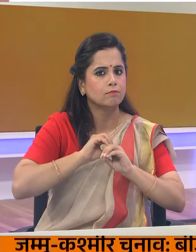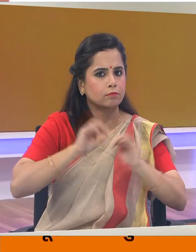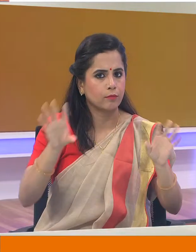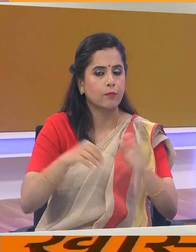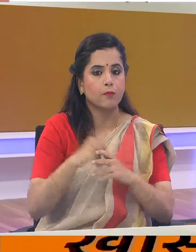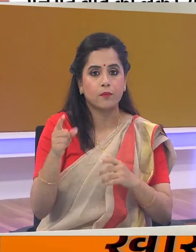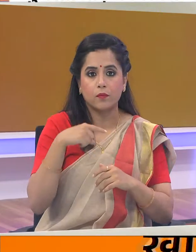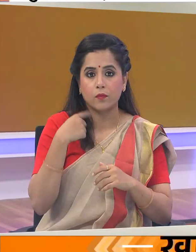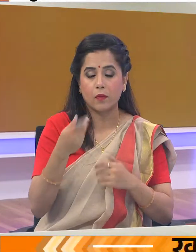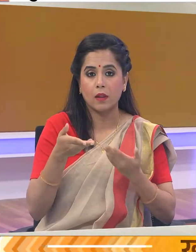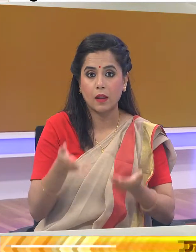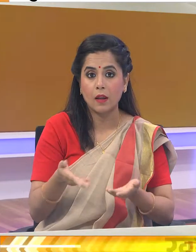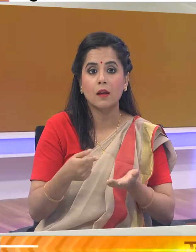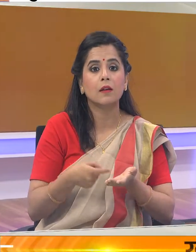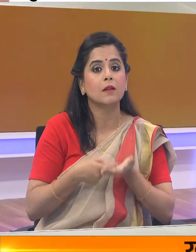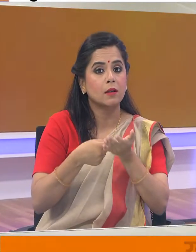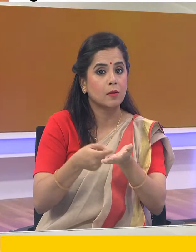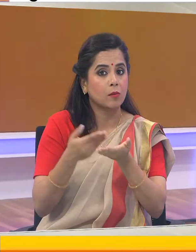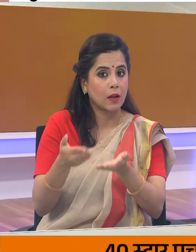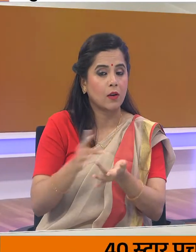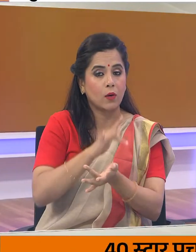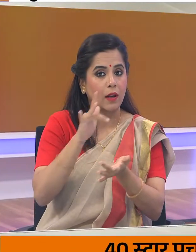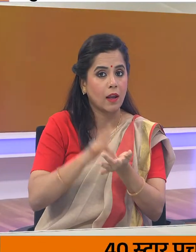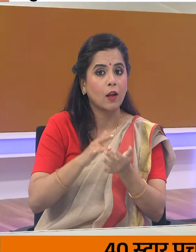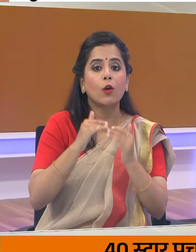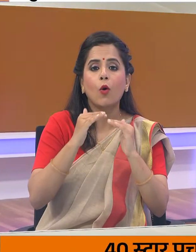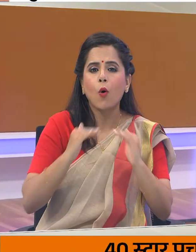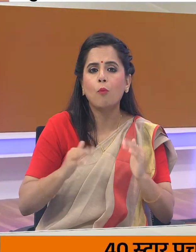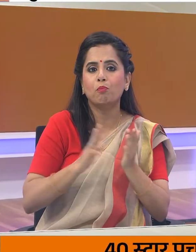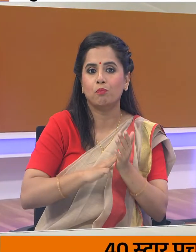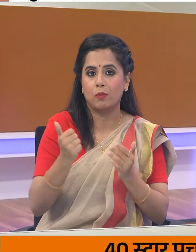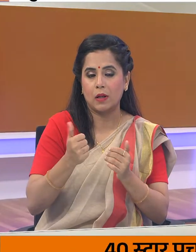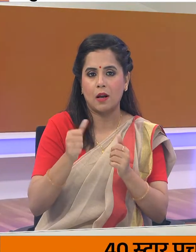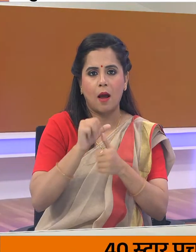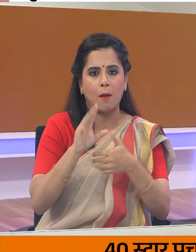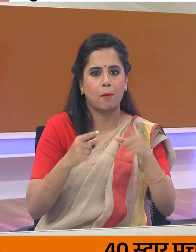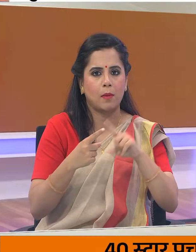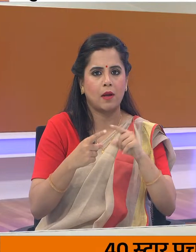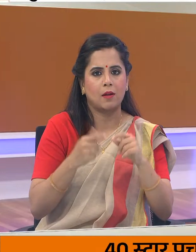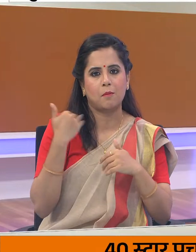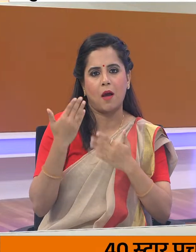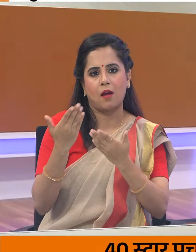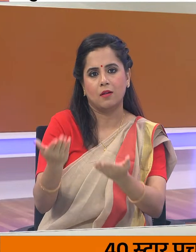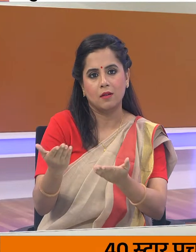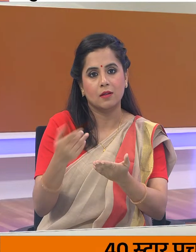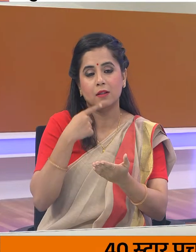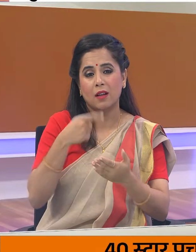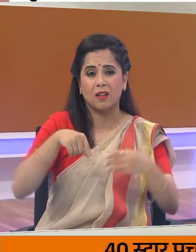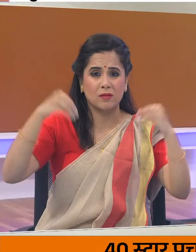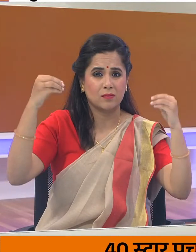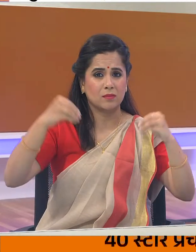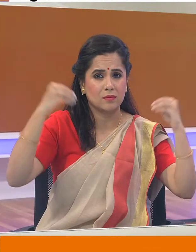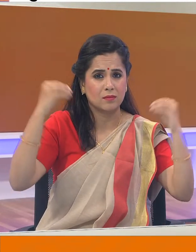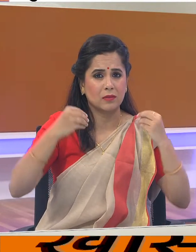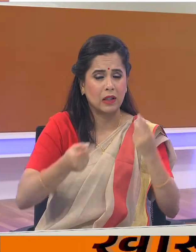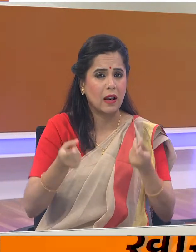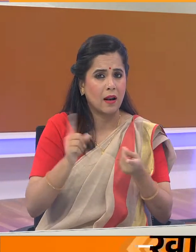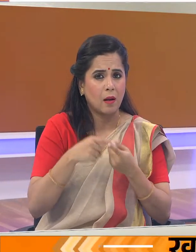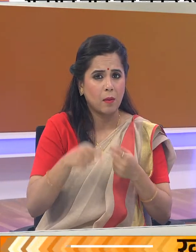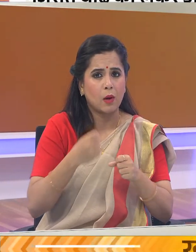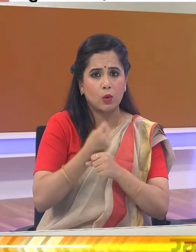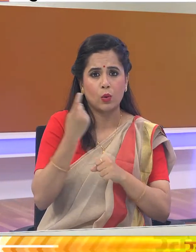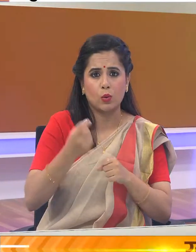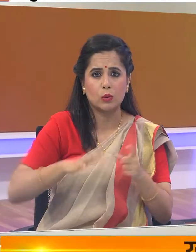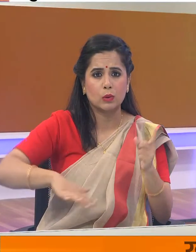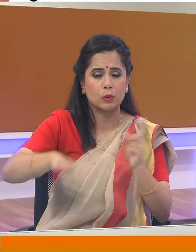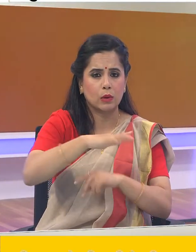उन्होंने लिखा, माननीय केंद्रीय गृह मंत्री श्री अमित भाई शाह ने भारी बारिश के कारण गुजरात